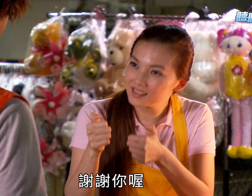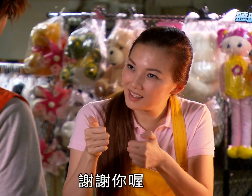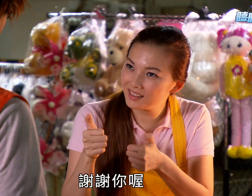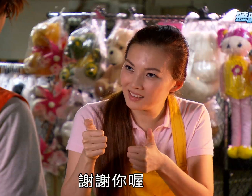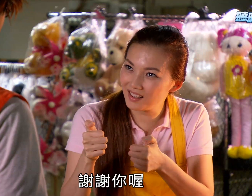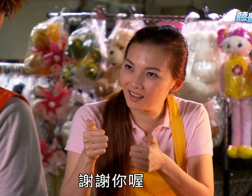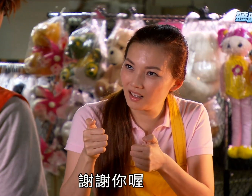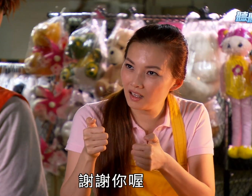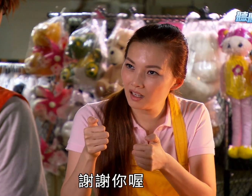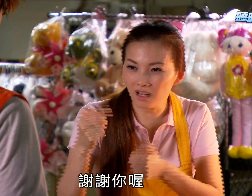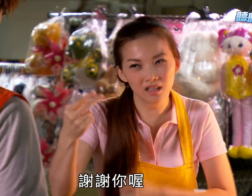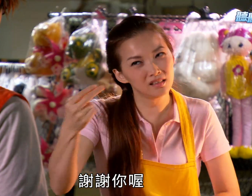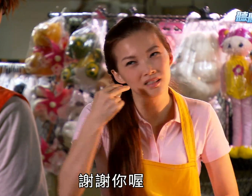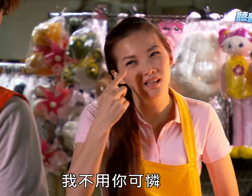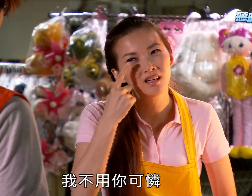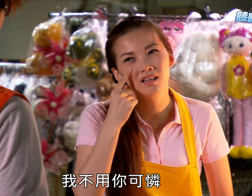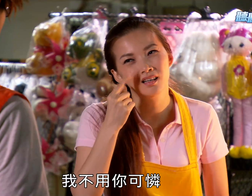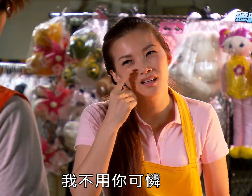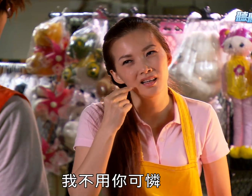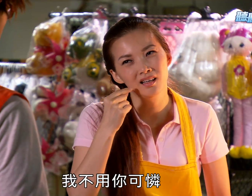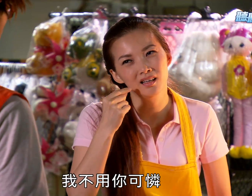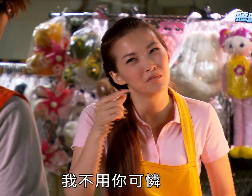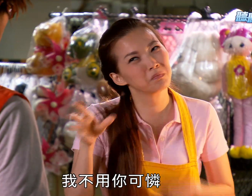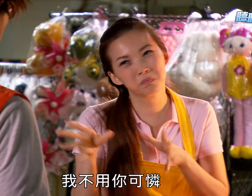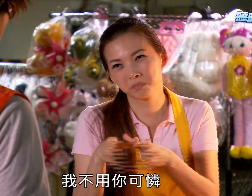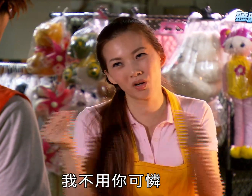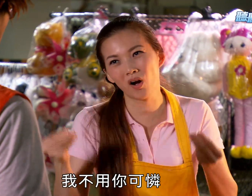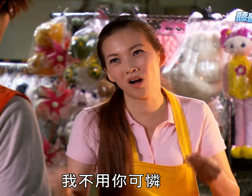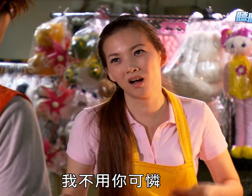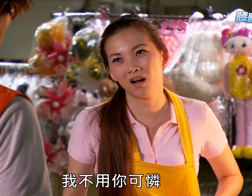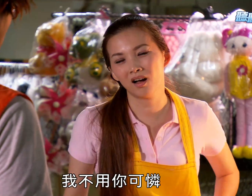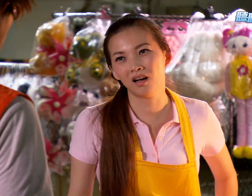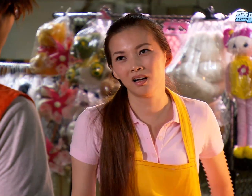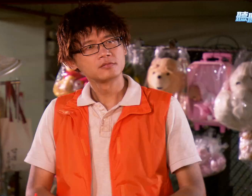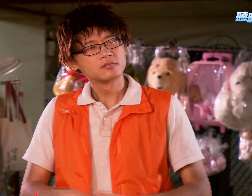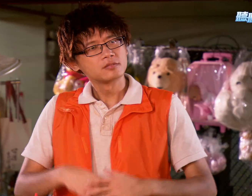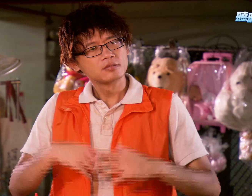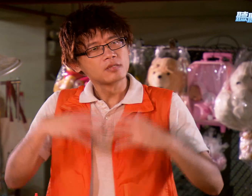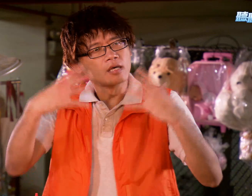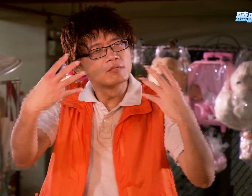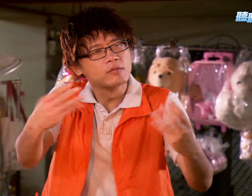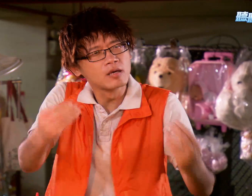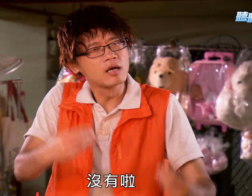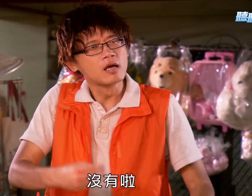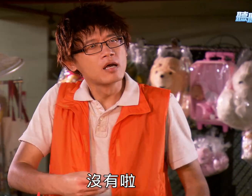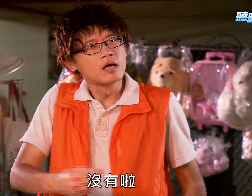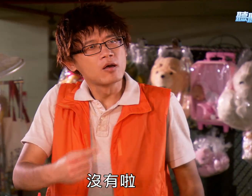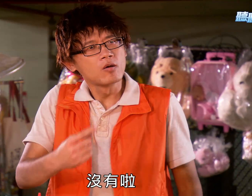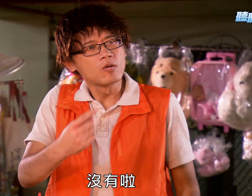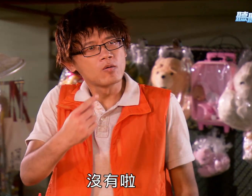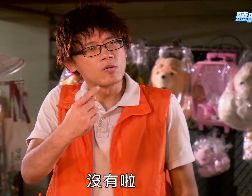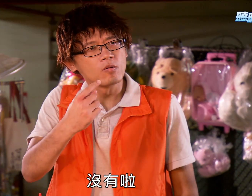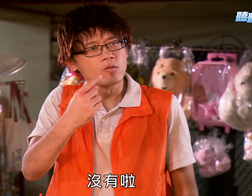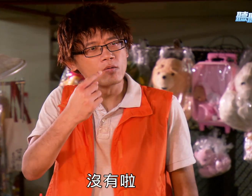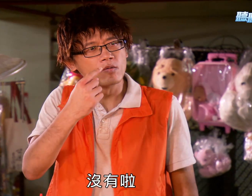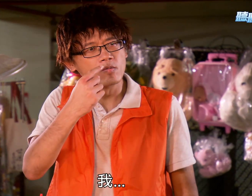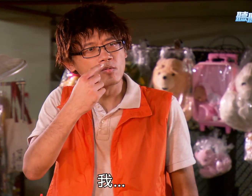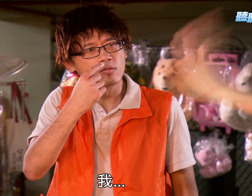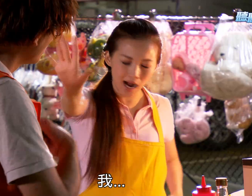谢谢你哦，我不用你可怜。 没有啦，我